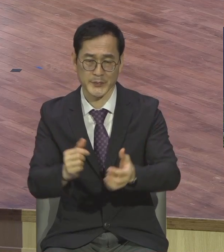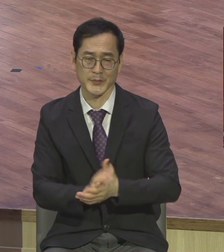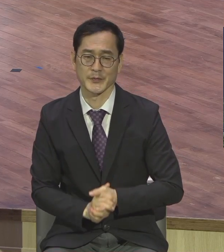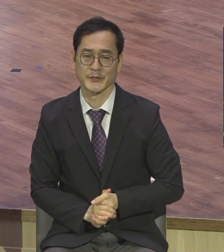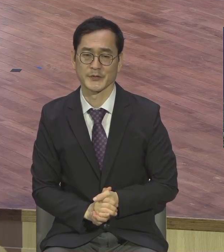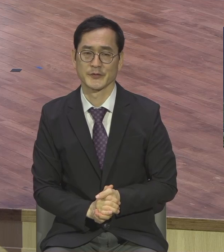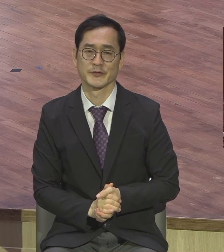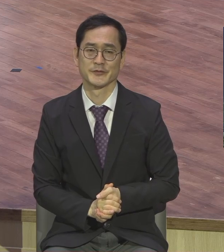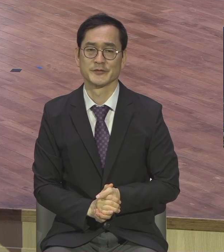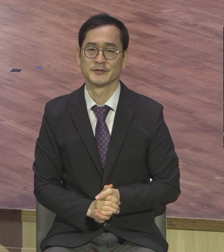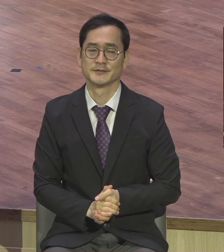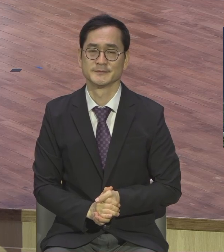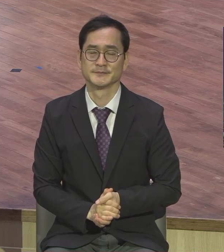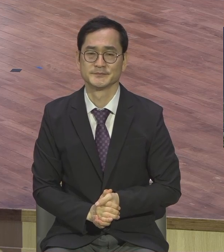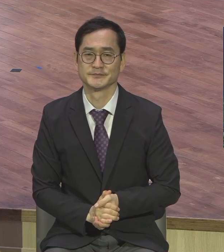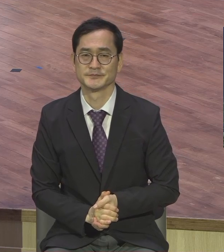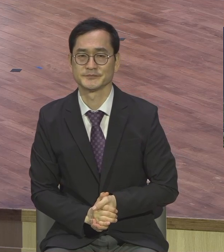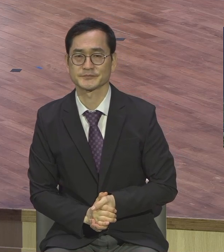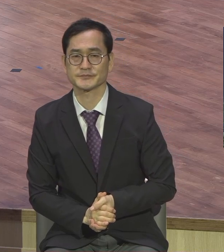뭐